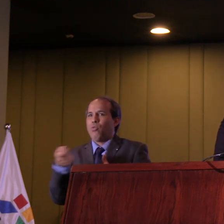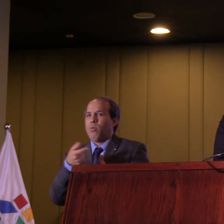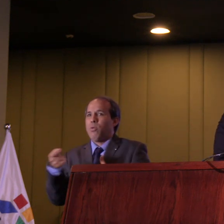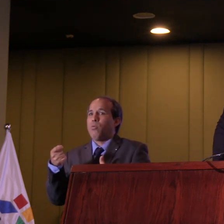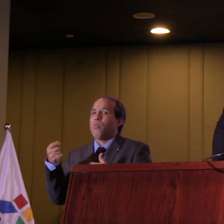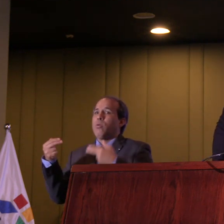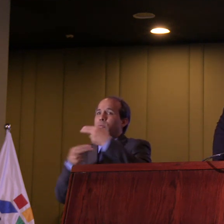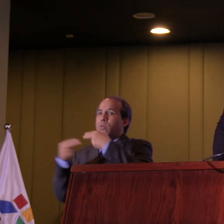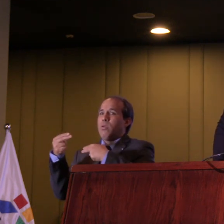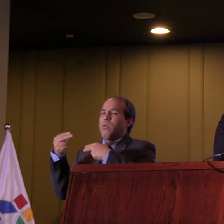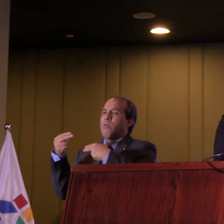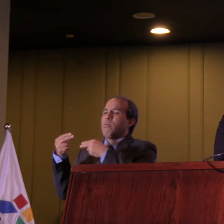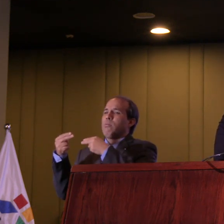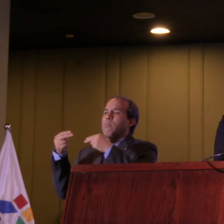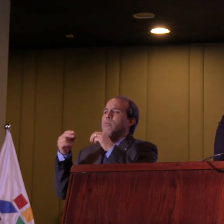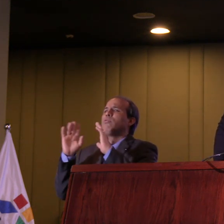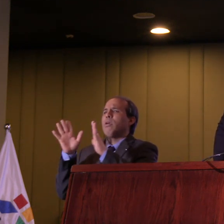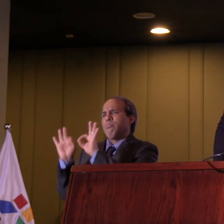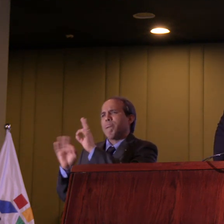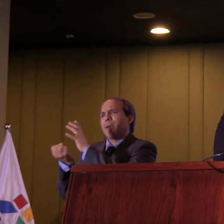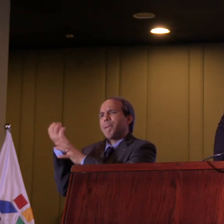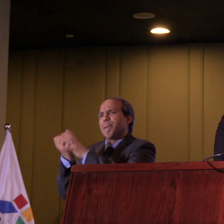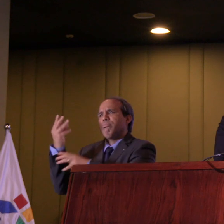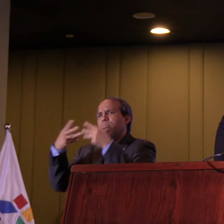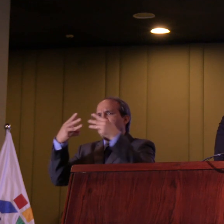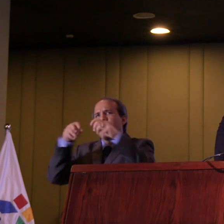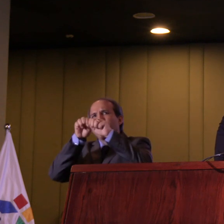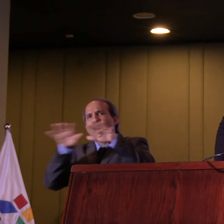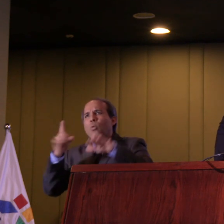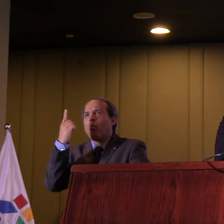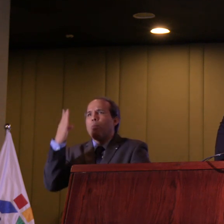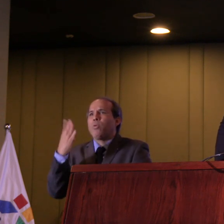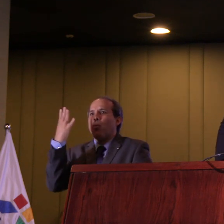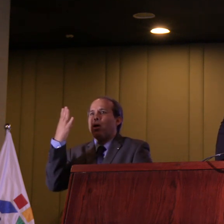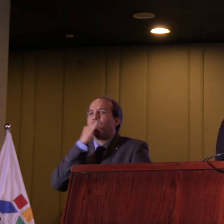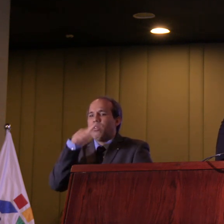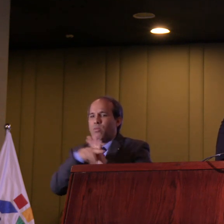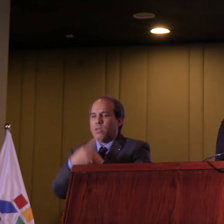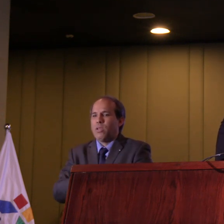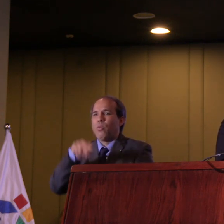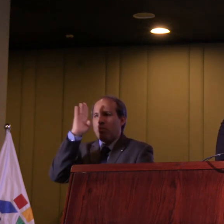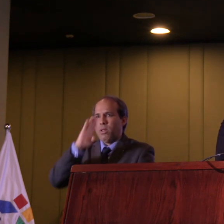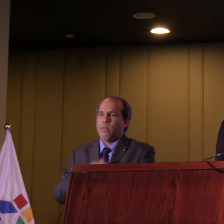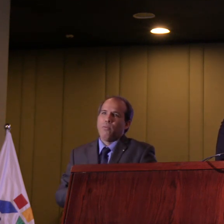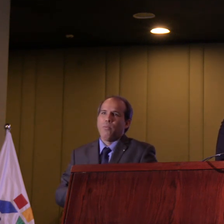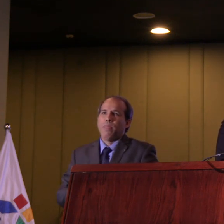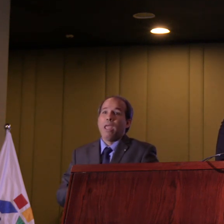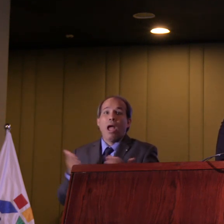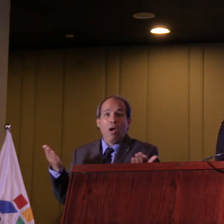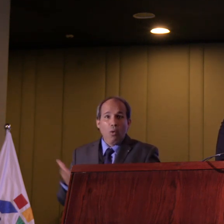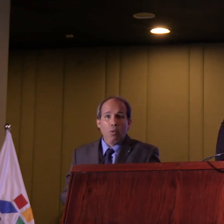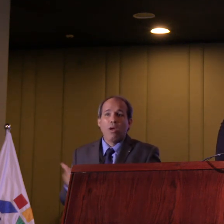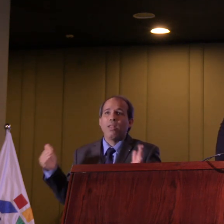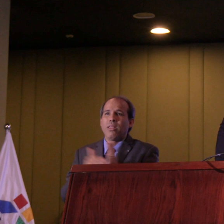prover cerca de um quarto de toda a energia elétrica consumida no Brasil. Representa, ainda hoje, cerca